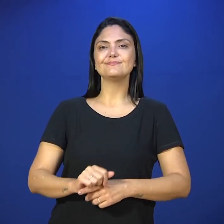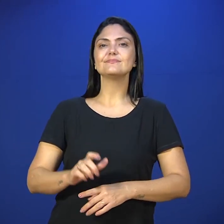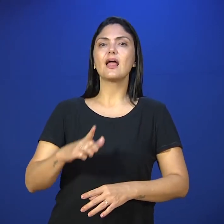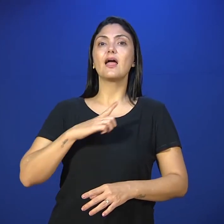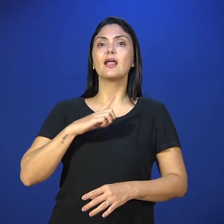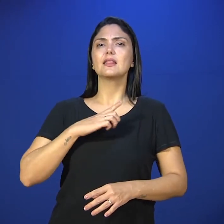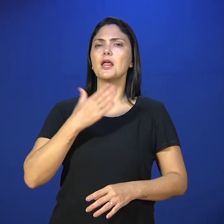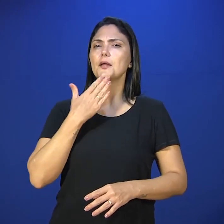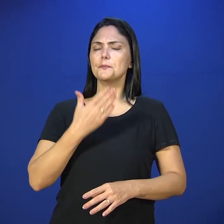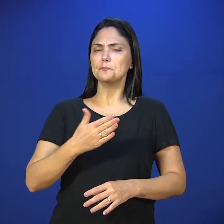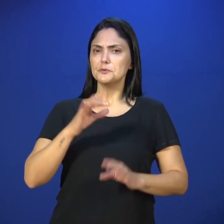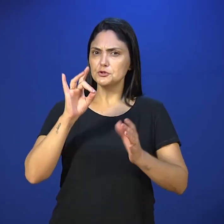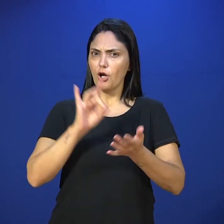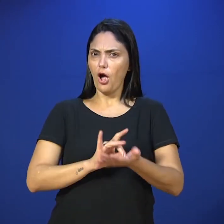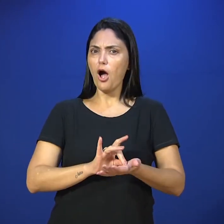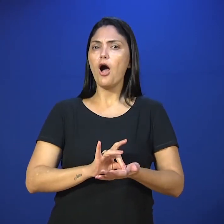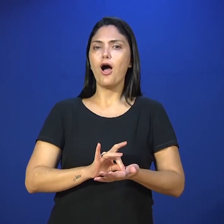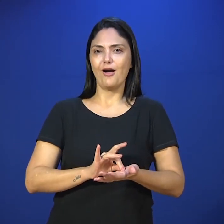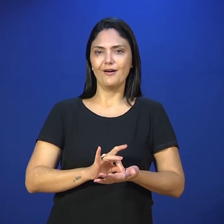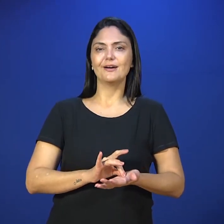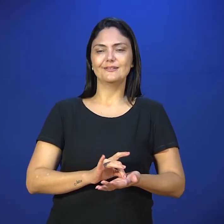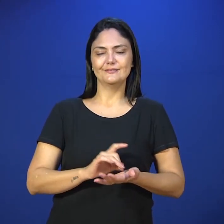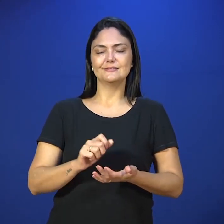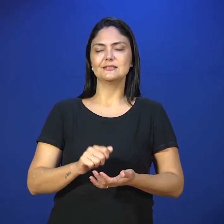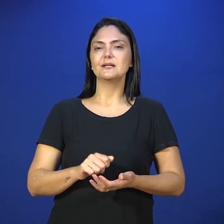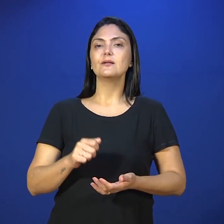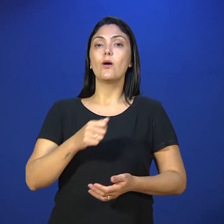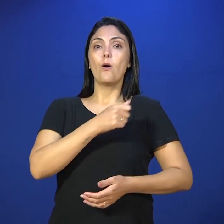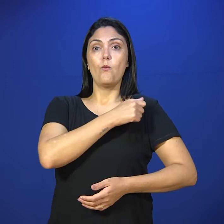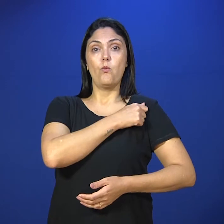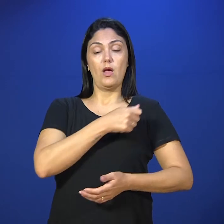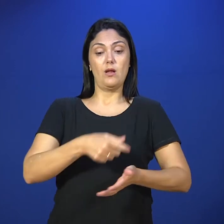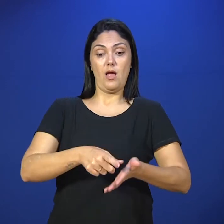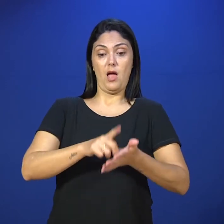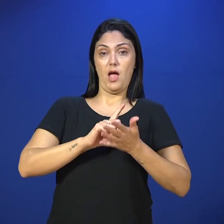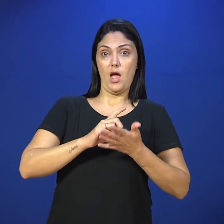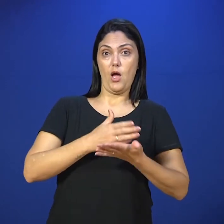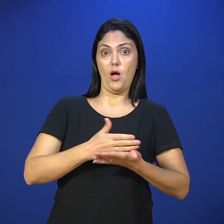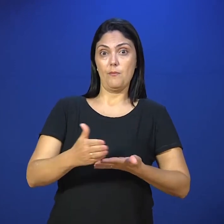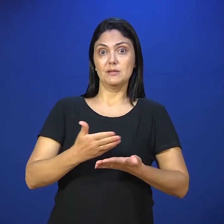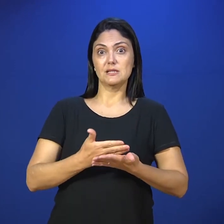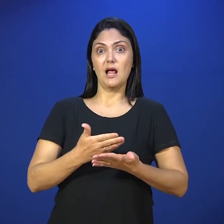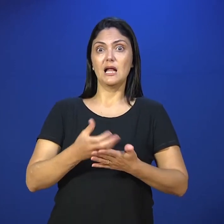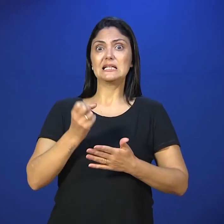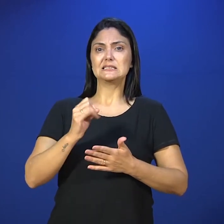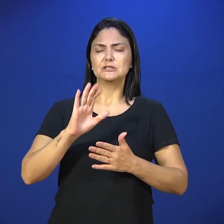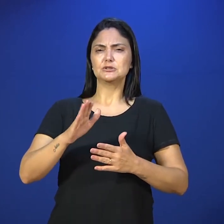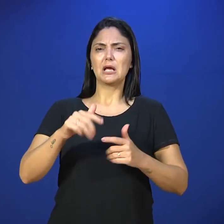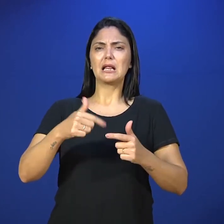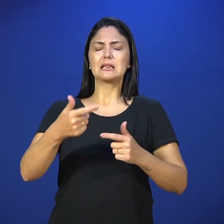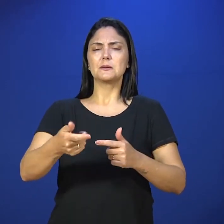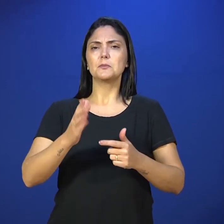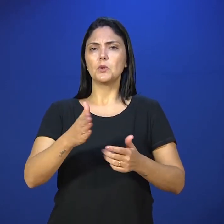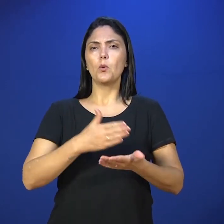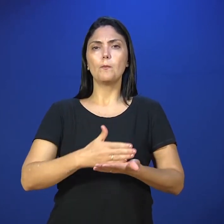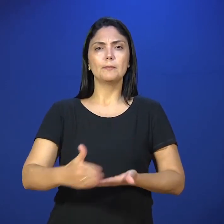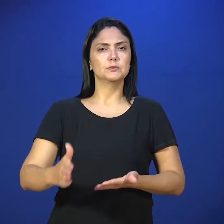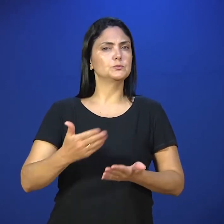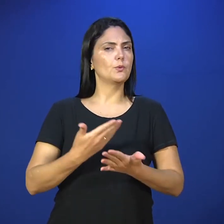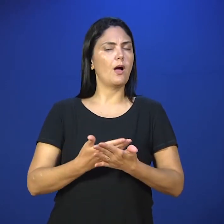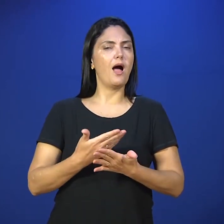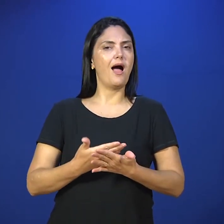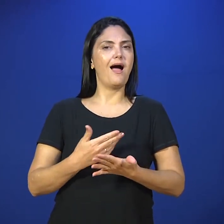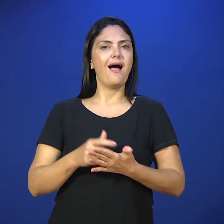que requerido formalmente pelo interessado antes do início das aulas, e se for requerido após o início das aulas,